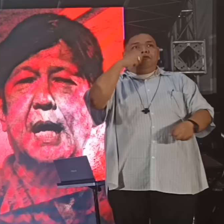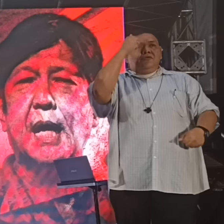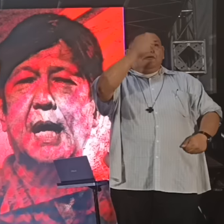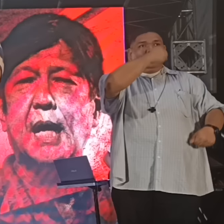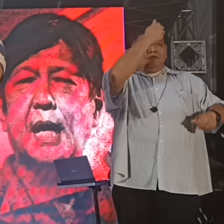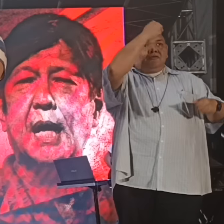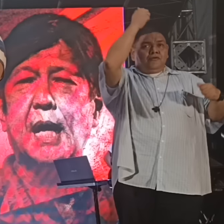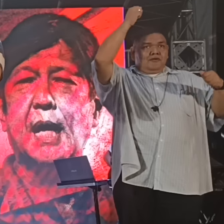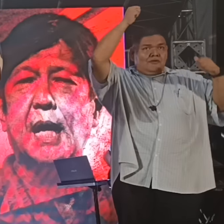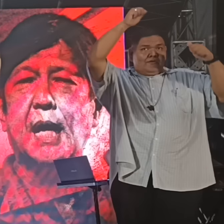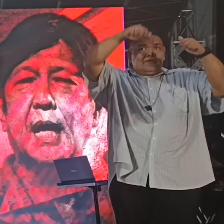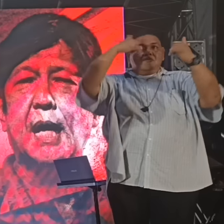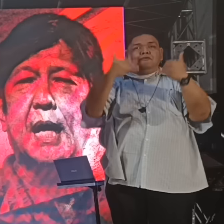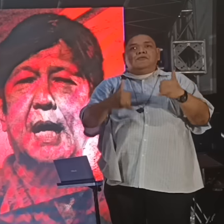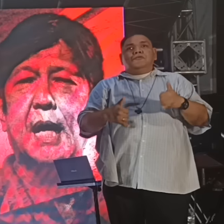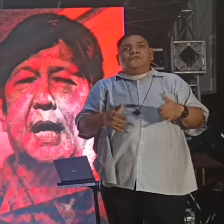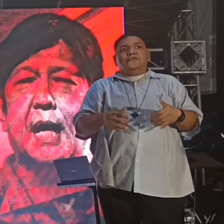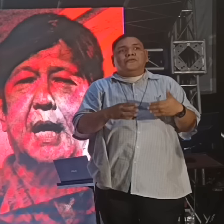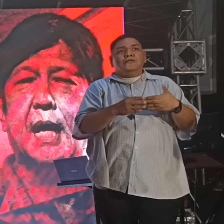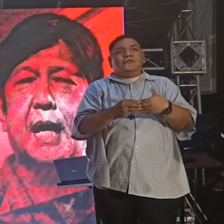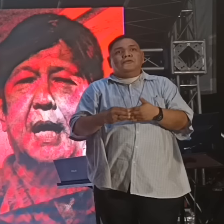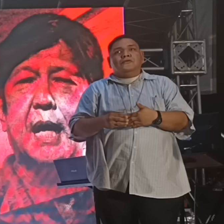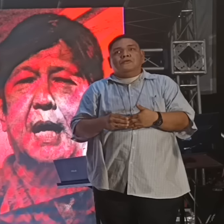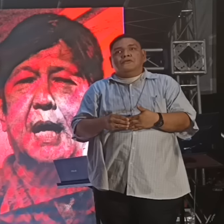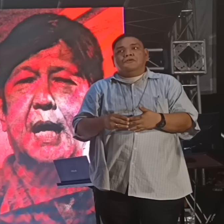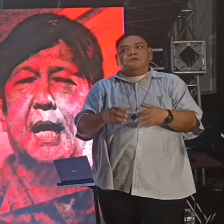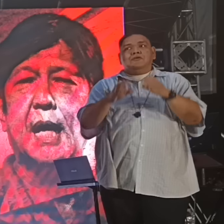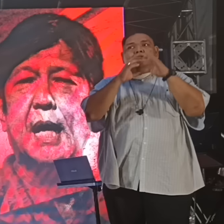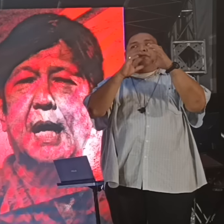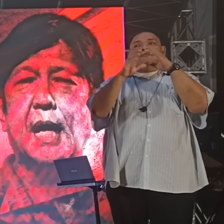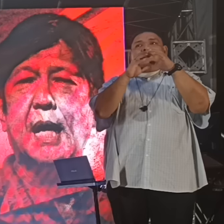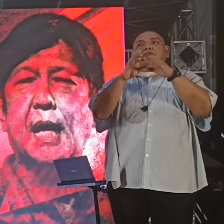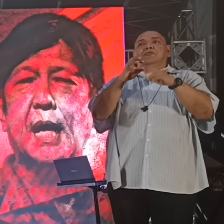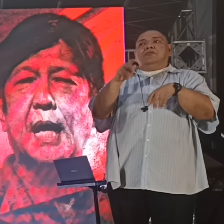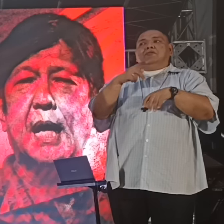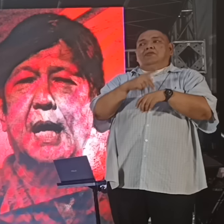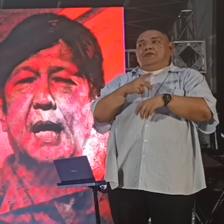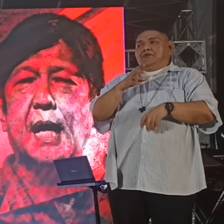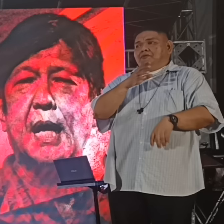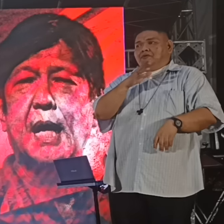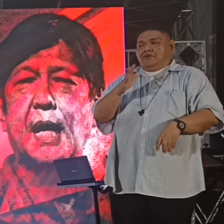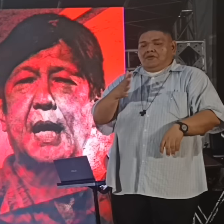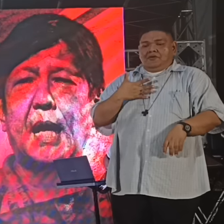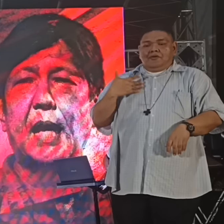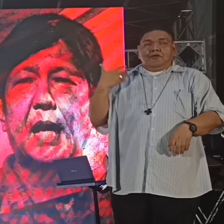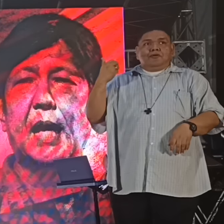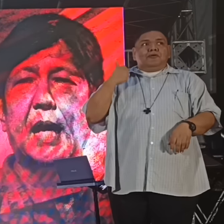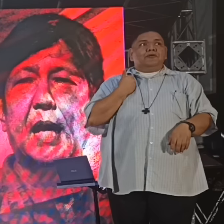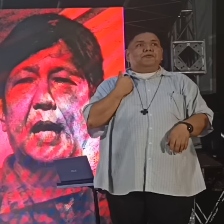Pilipinas, ngayon ay leader ng Filipino community sa Canada.